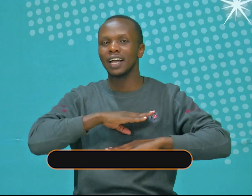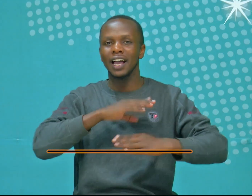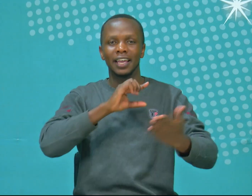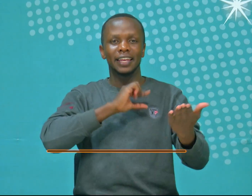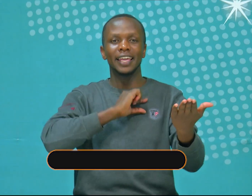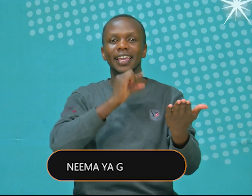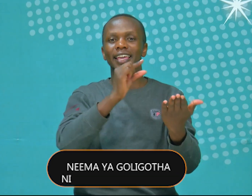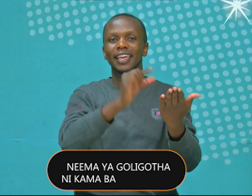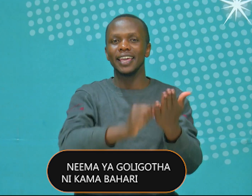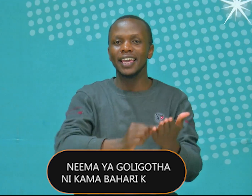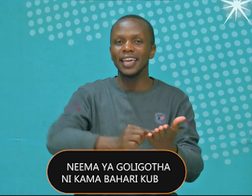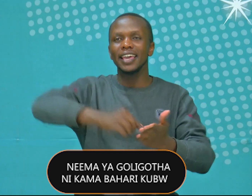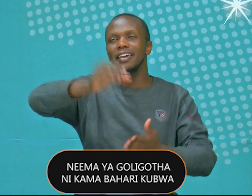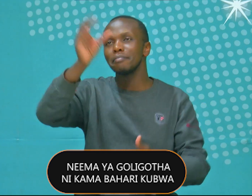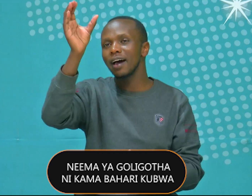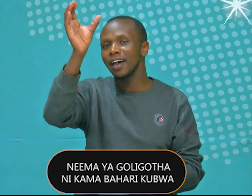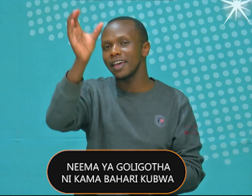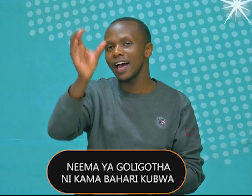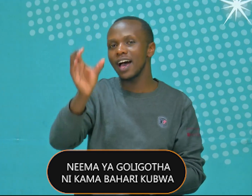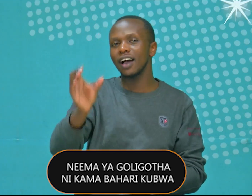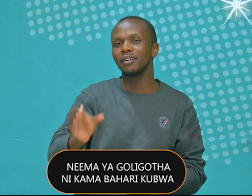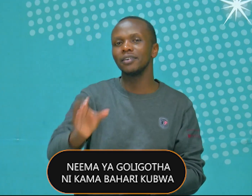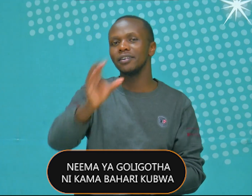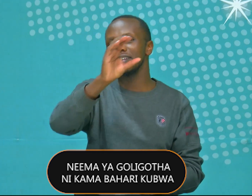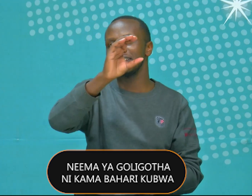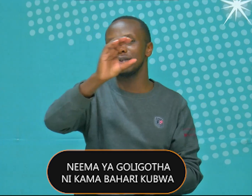kutosha neema